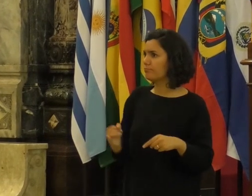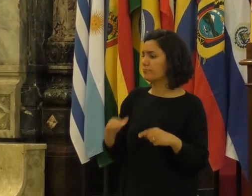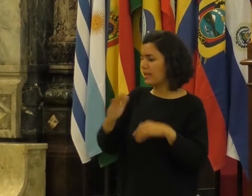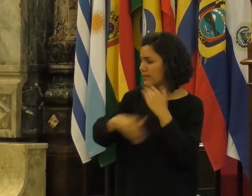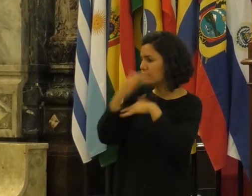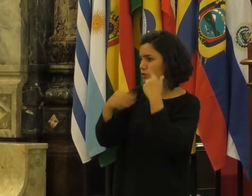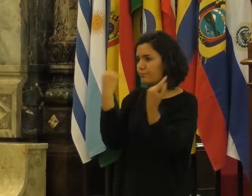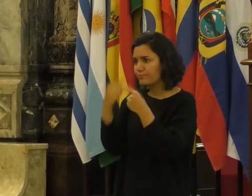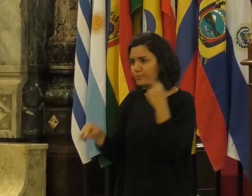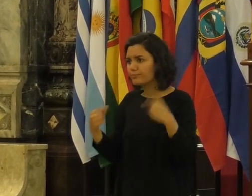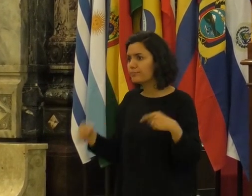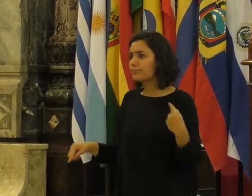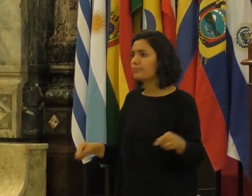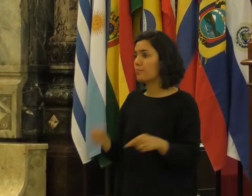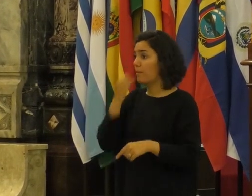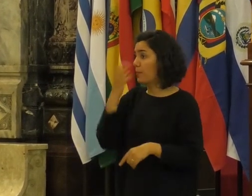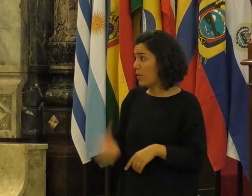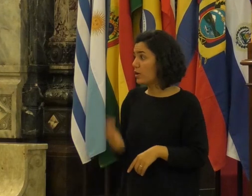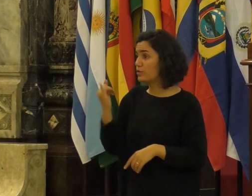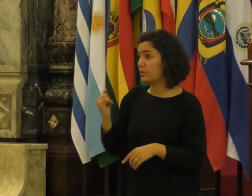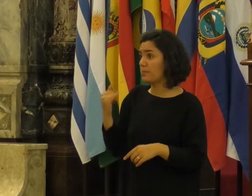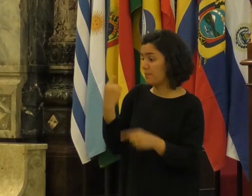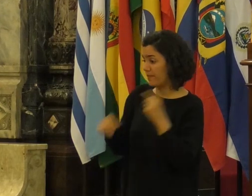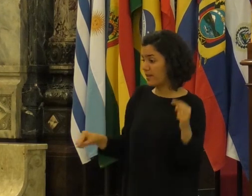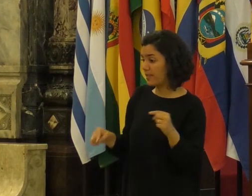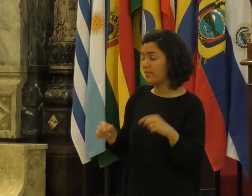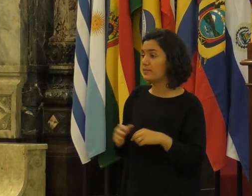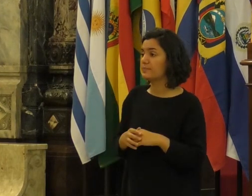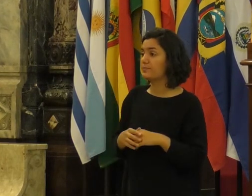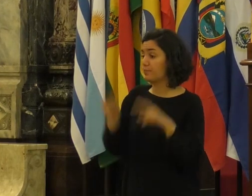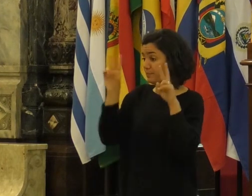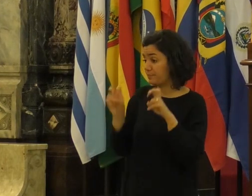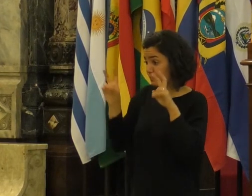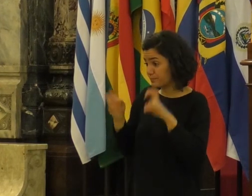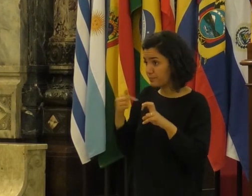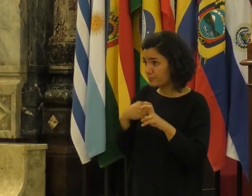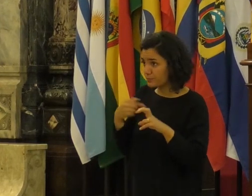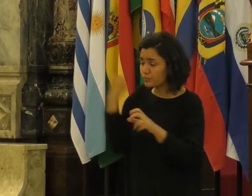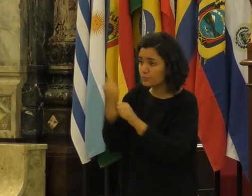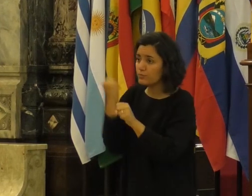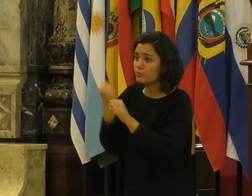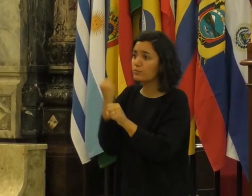plural. Es muy bueno que sea plural, porque los temas con los que nosotros tenemos que ver